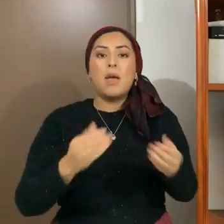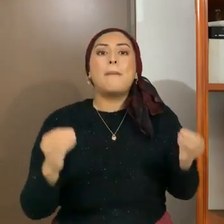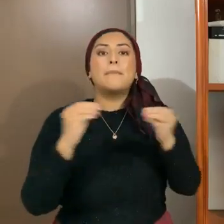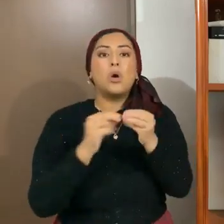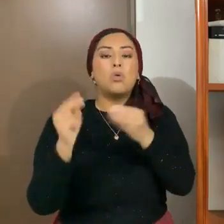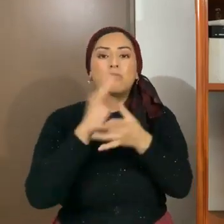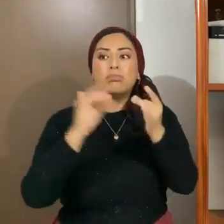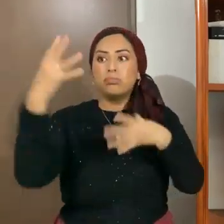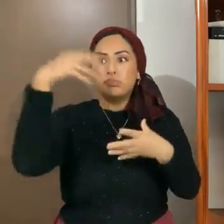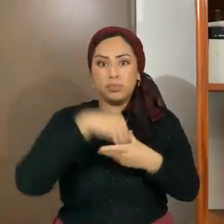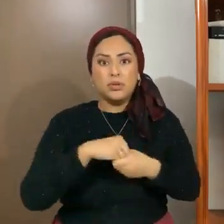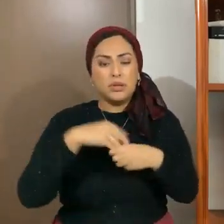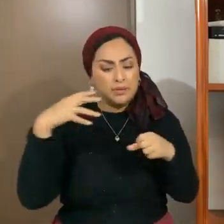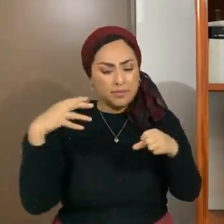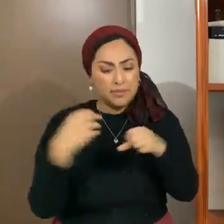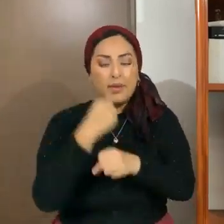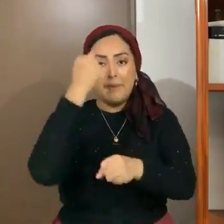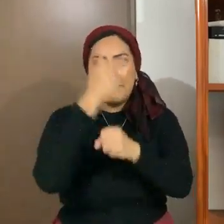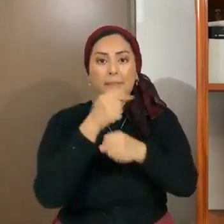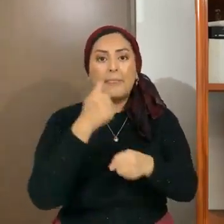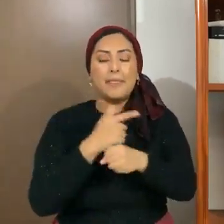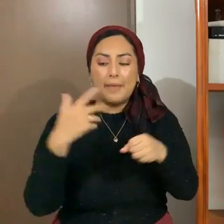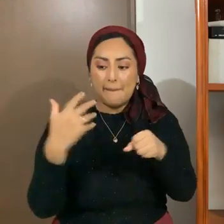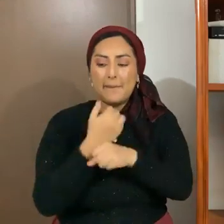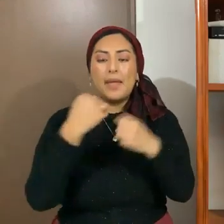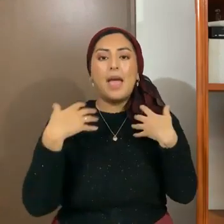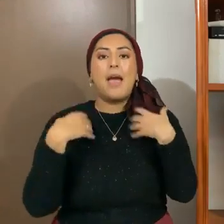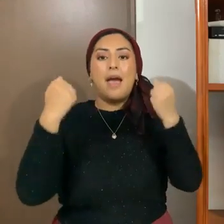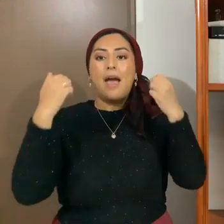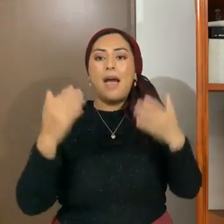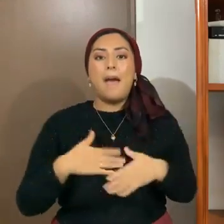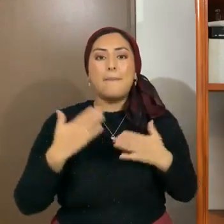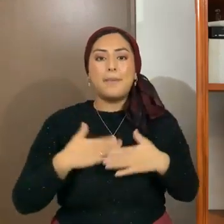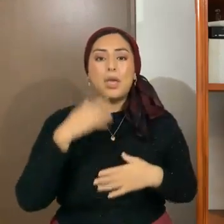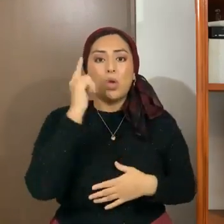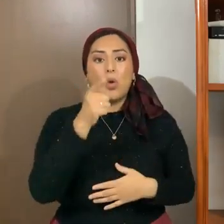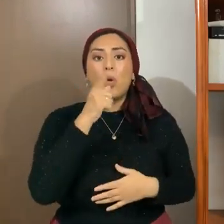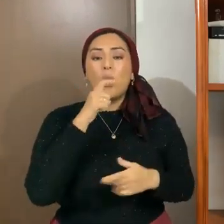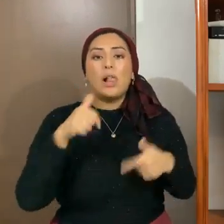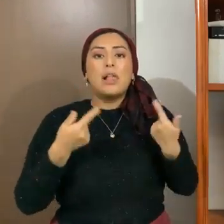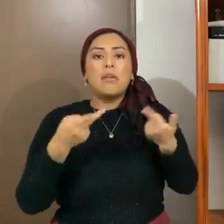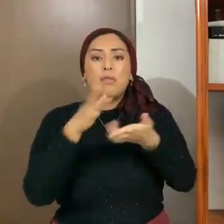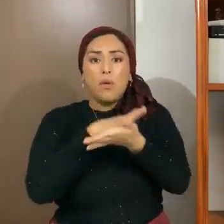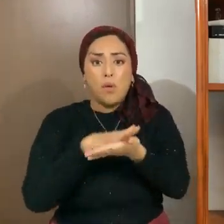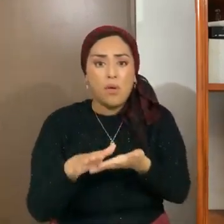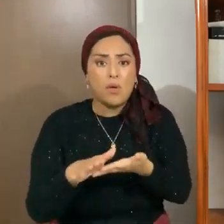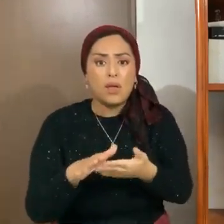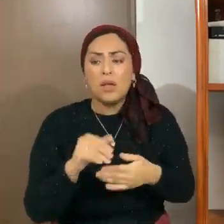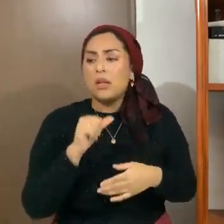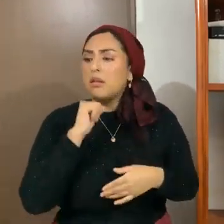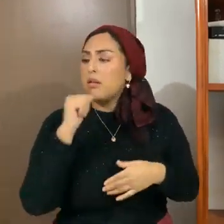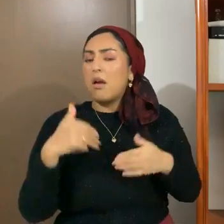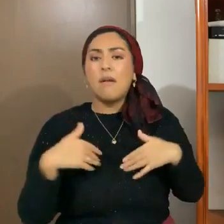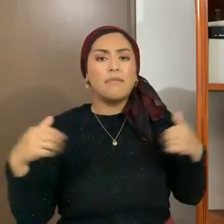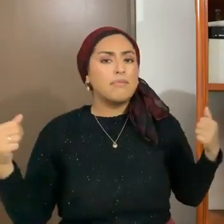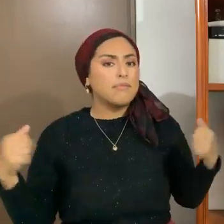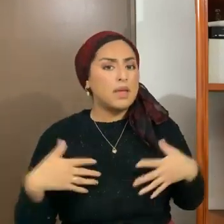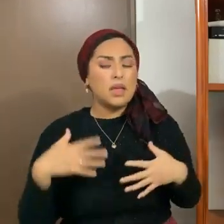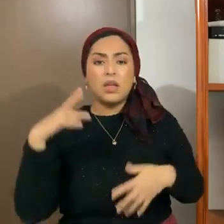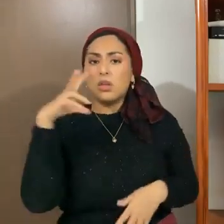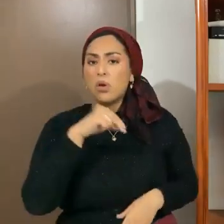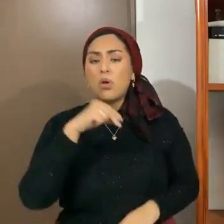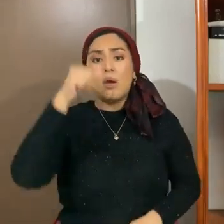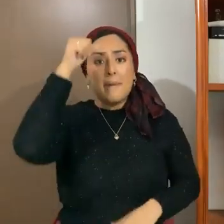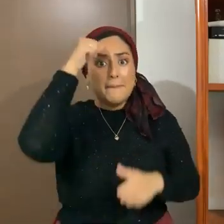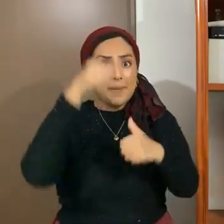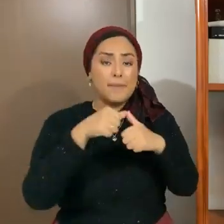santificarnos. Entonces, aprovechemos, gózate, gózate, aleluya. Tú que eres santo, que eres santa, no tengas temor. Recuerda